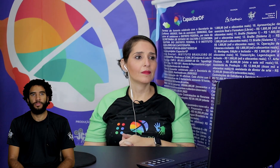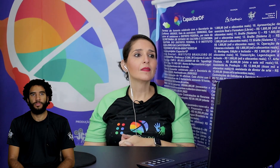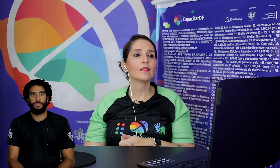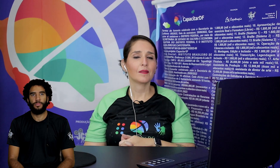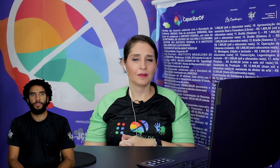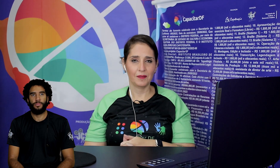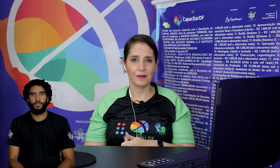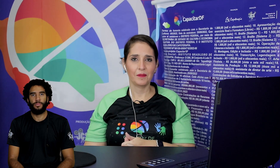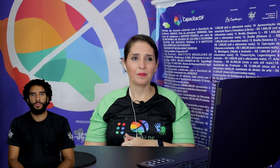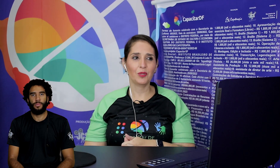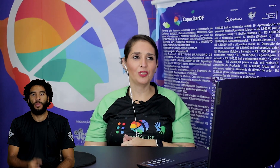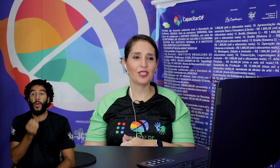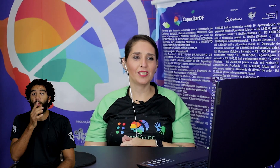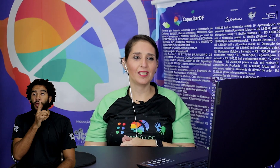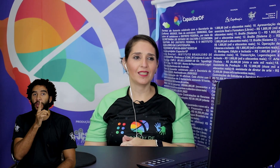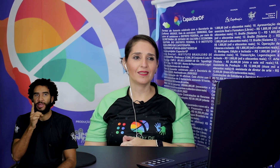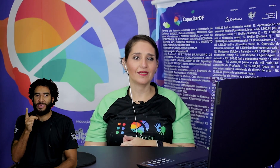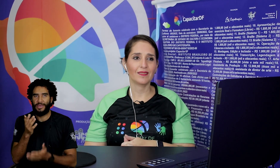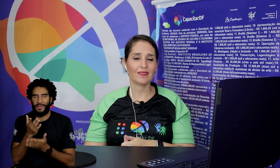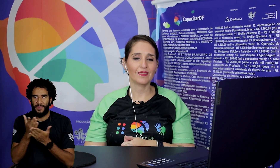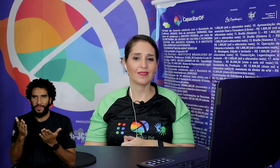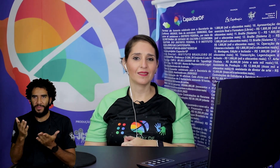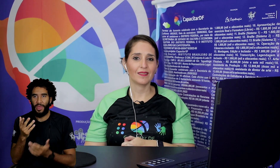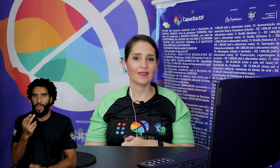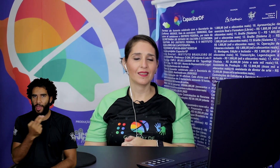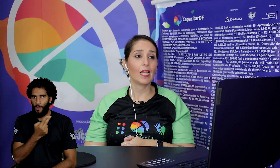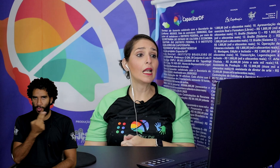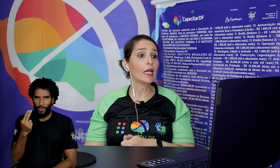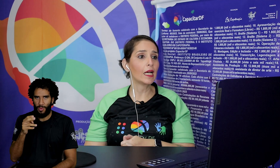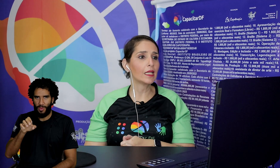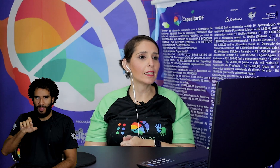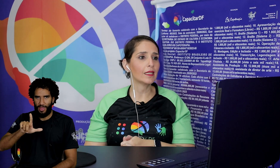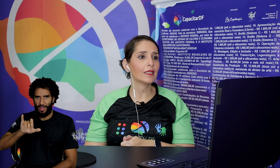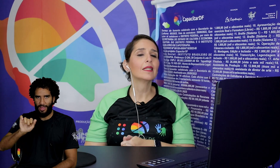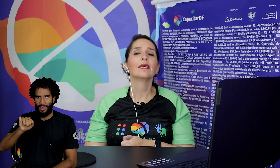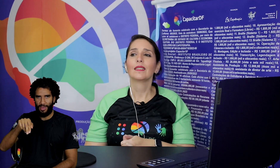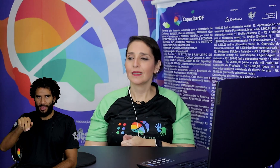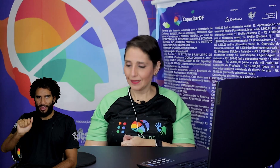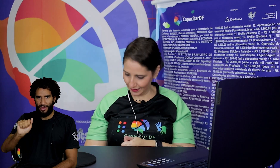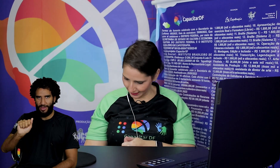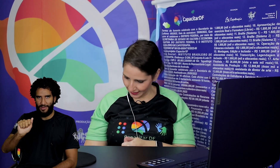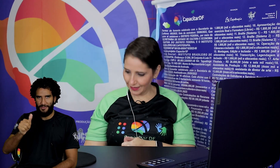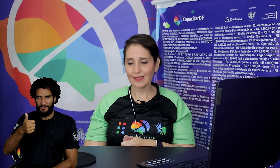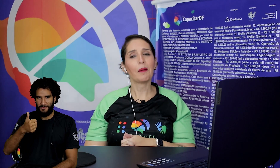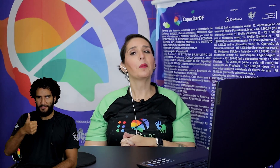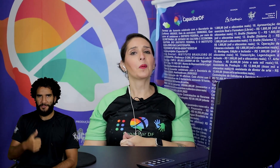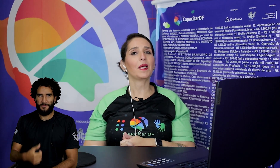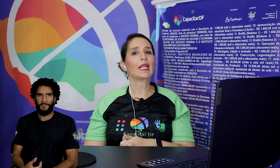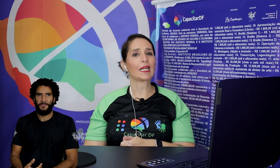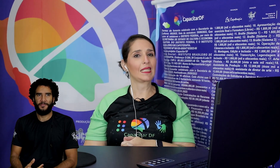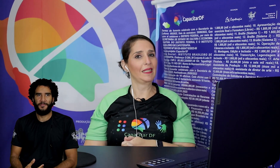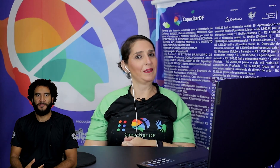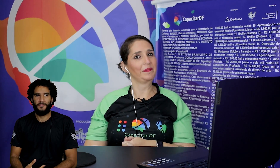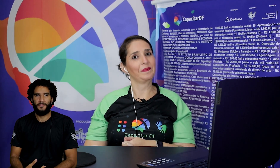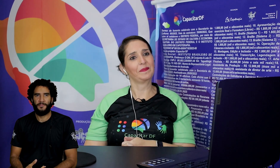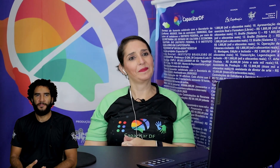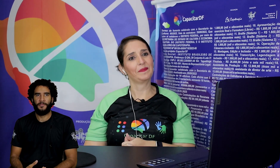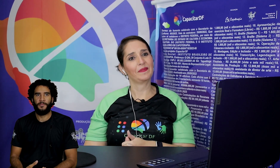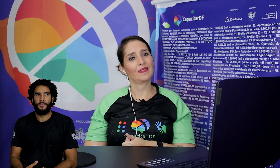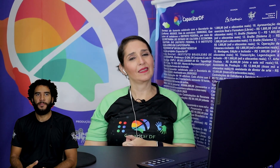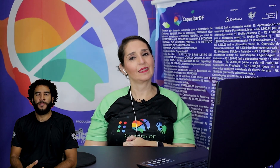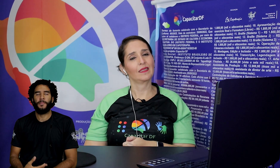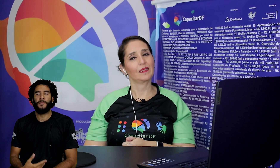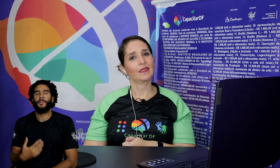Bom dia a todos. Bom dia. Meu nome é Eliana Pro, Joab a todos Eliana? aí. Tá bom, Eliana. Pro, quando se